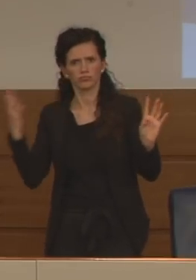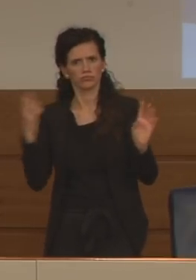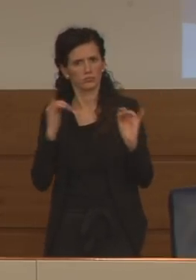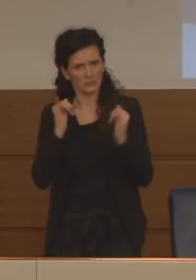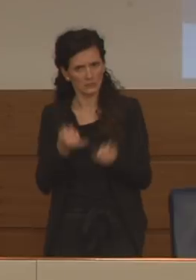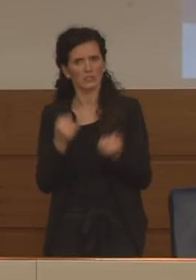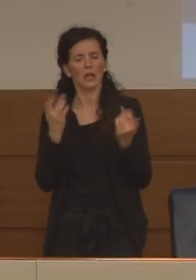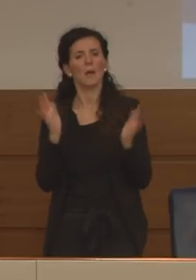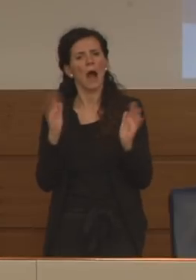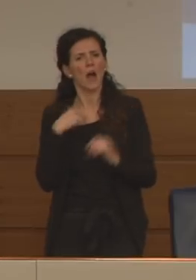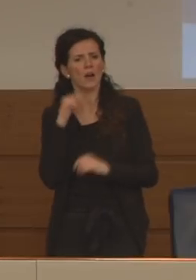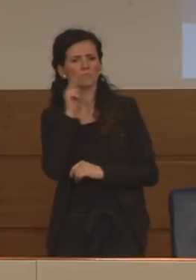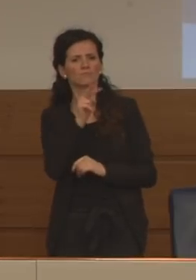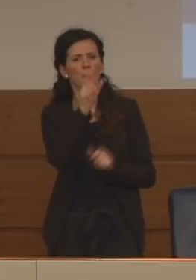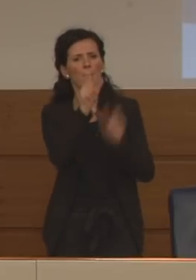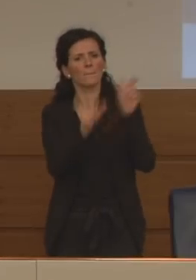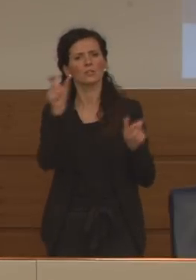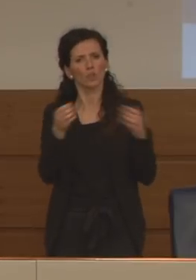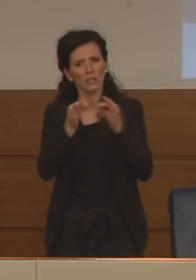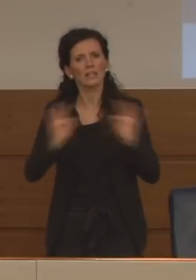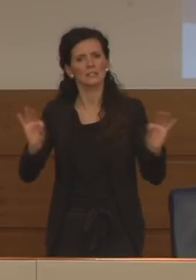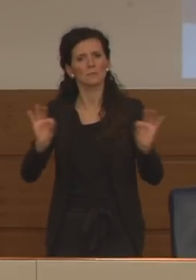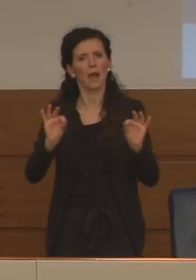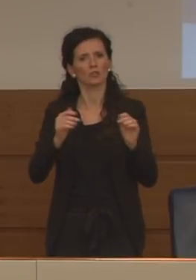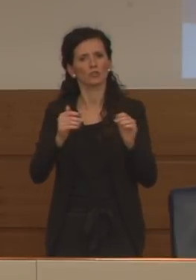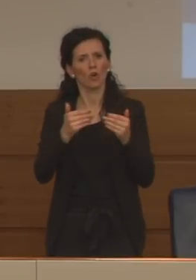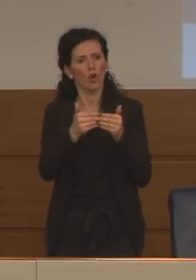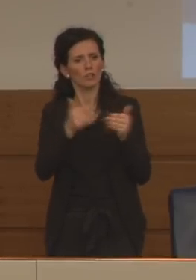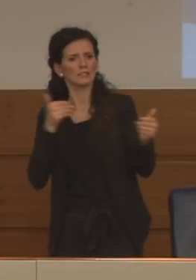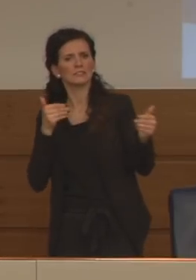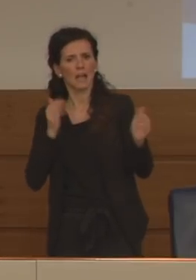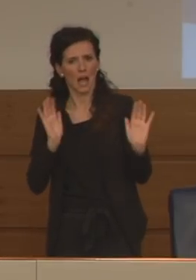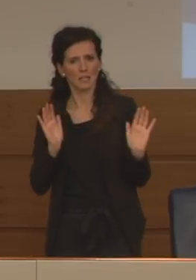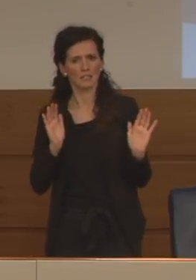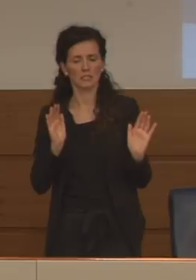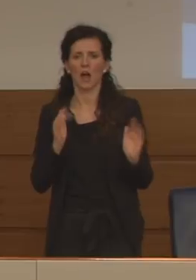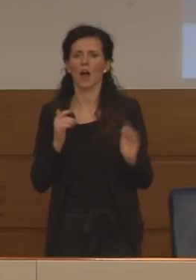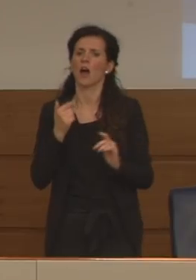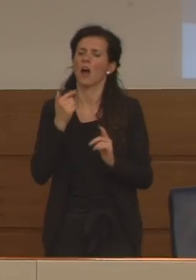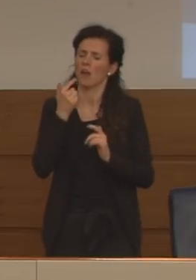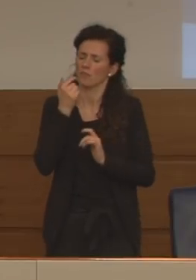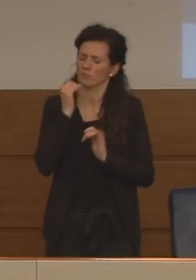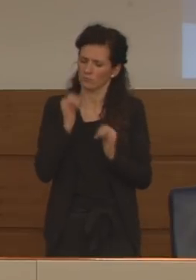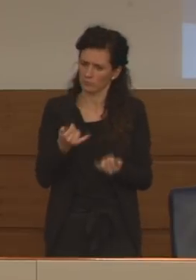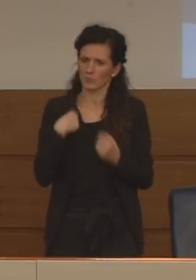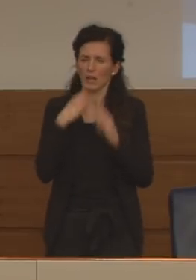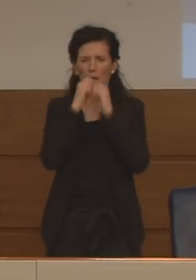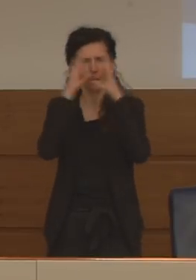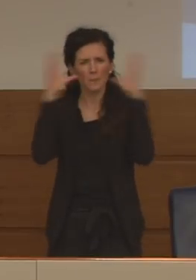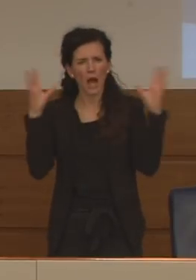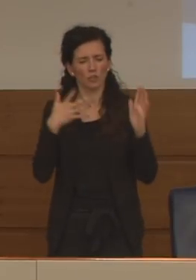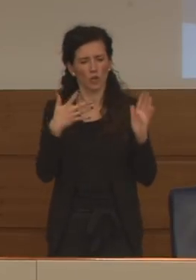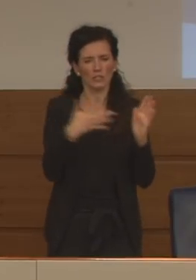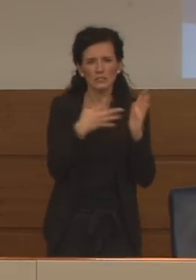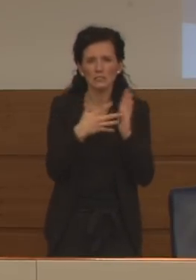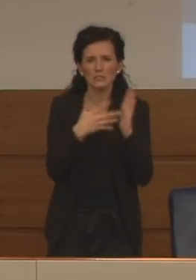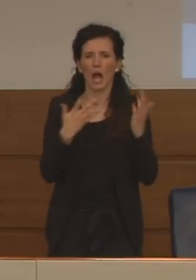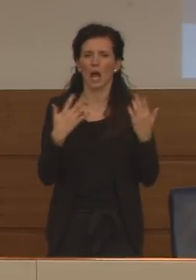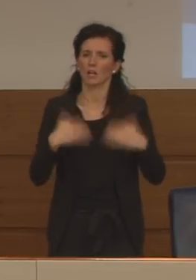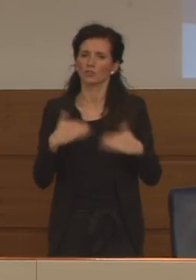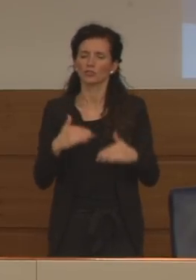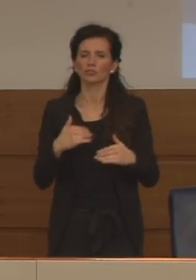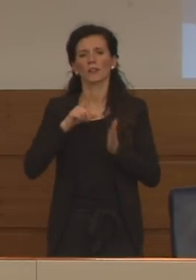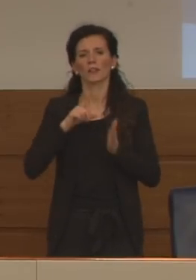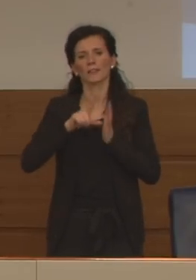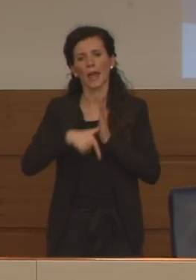parole vedo distanziate raccolgo che c'è un disagio sicuramente nelle persone che devono passare una parte del loro